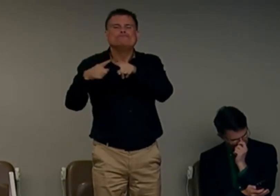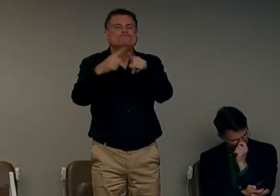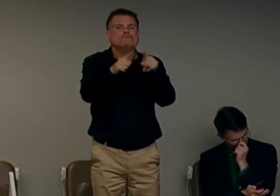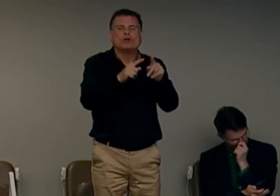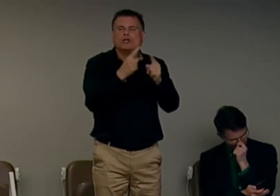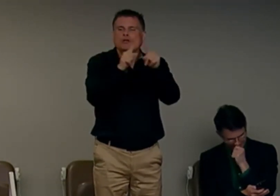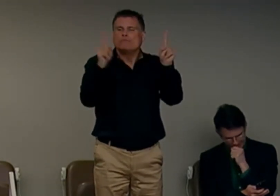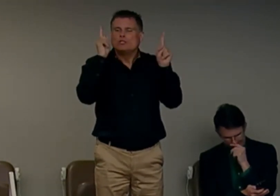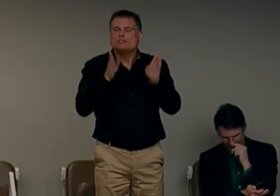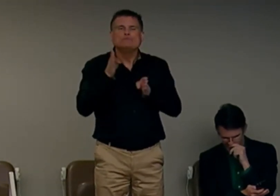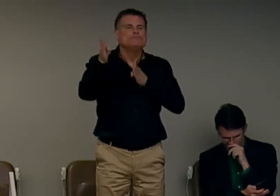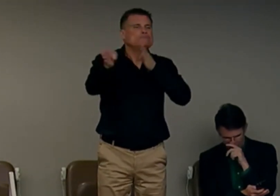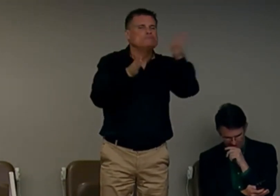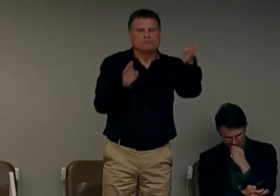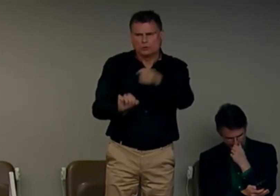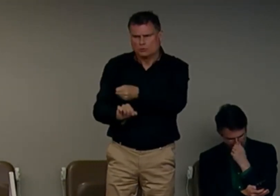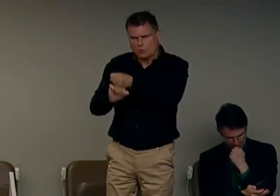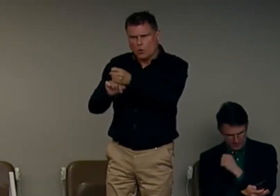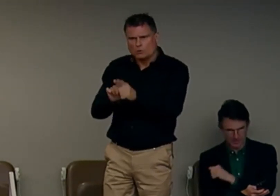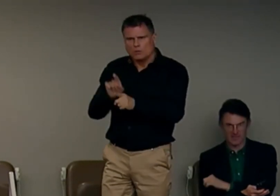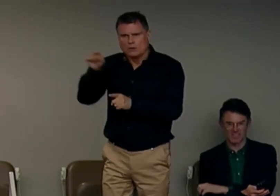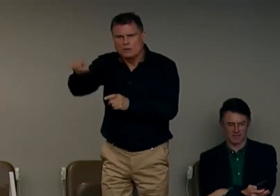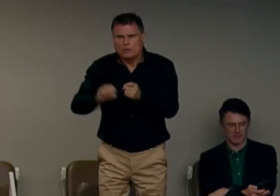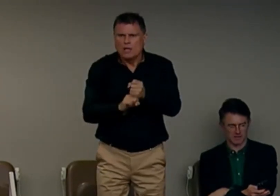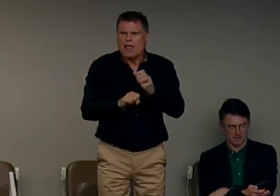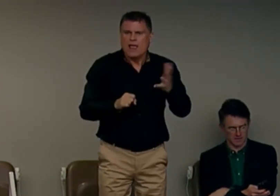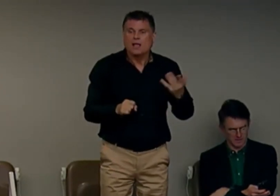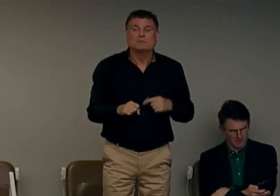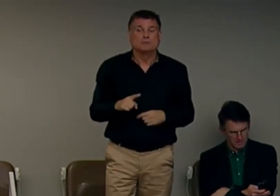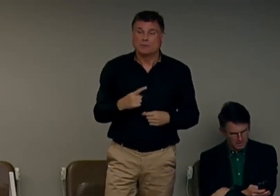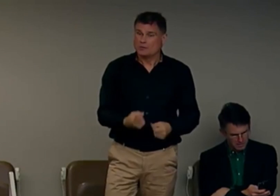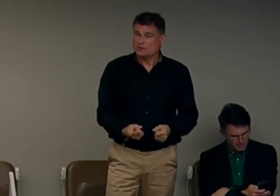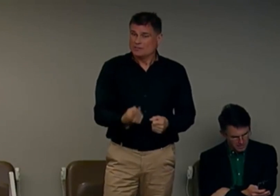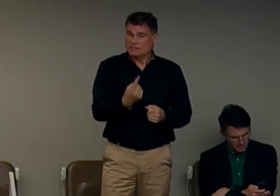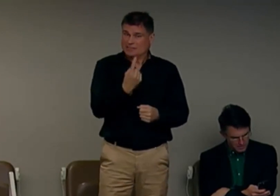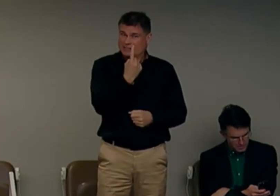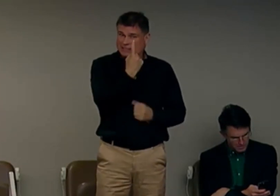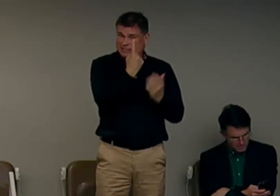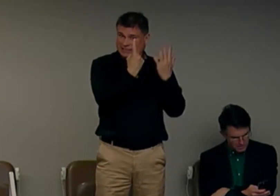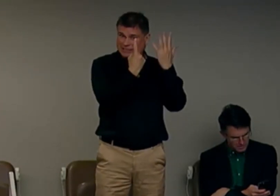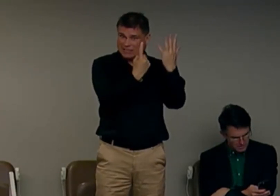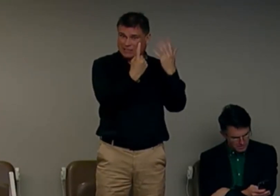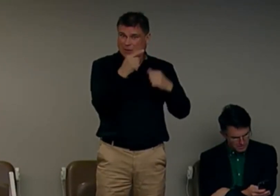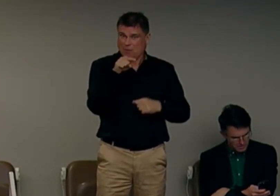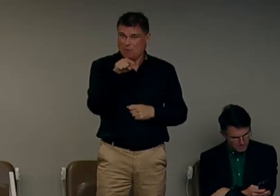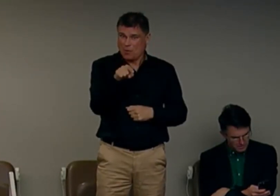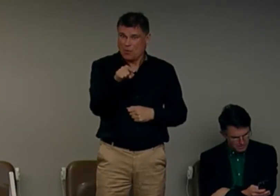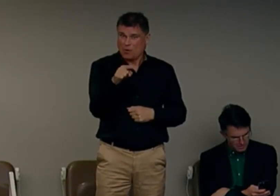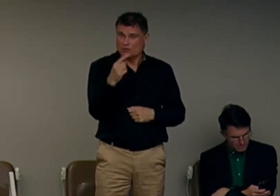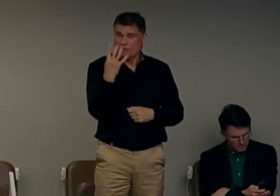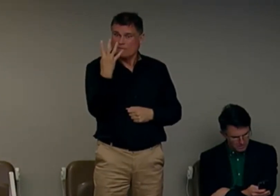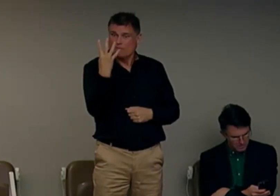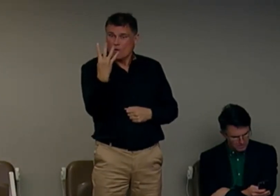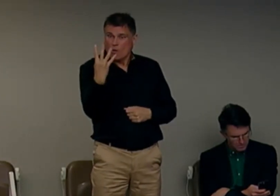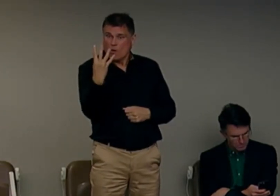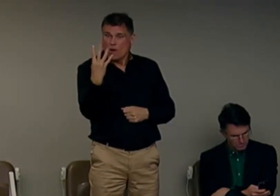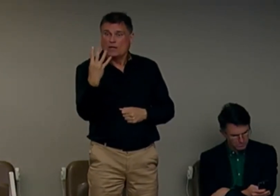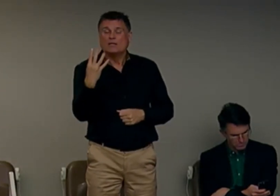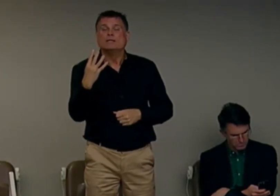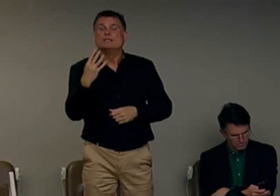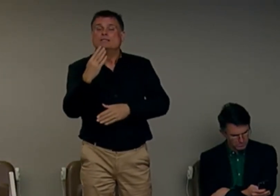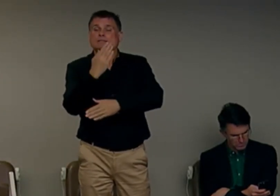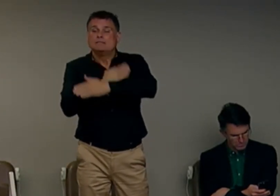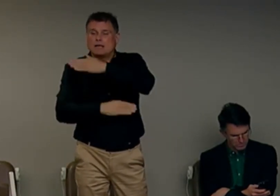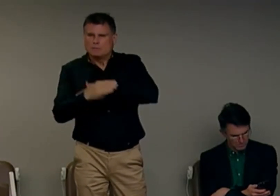de 6,4 millions d'étudiants mobiles. Ce niveau a augmenté de 32% ces 5